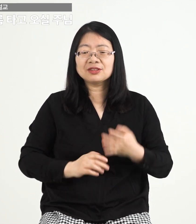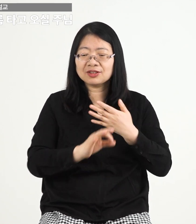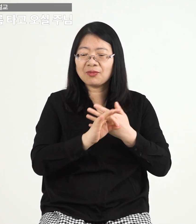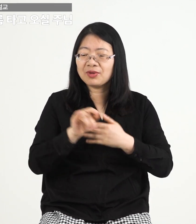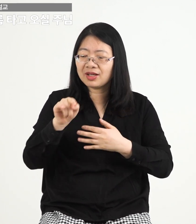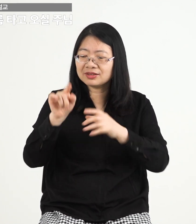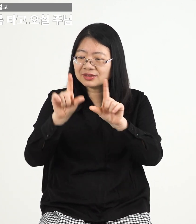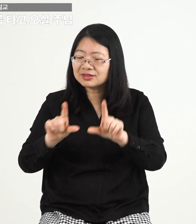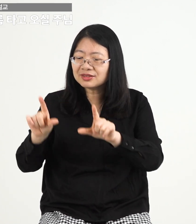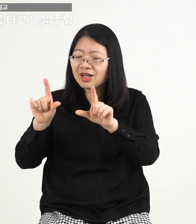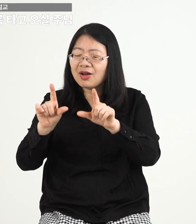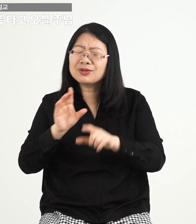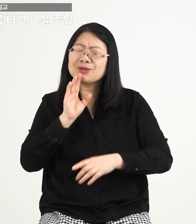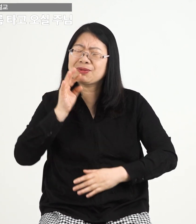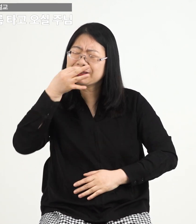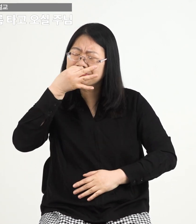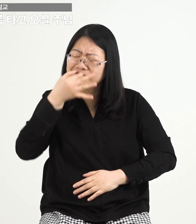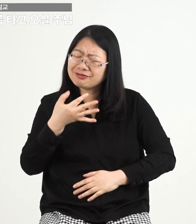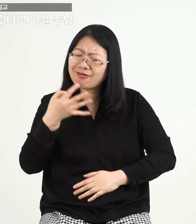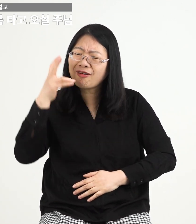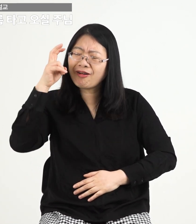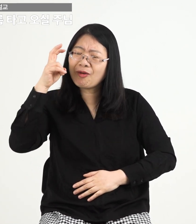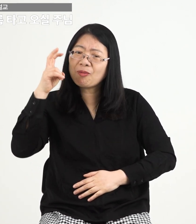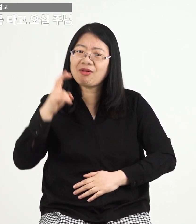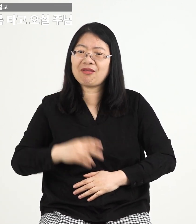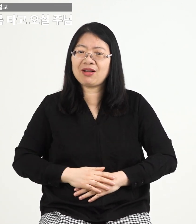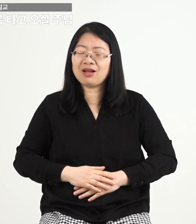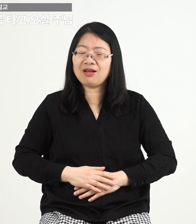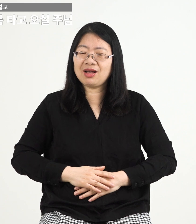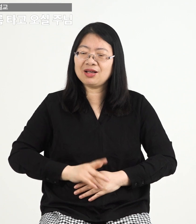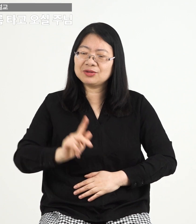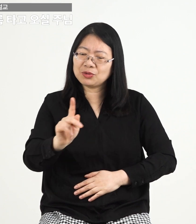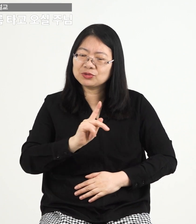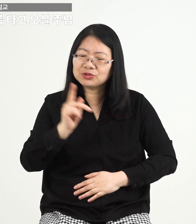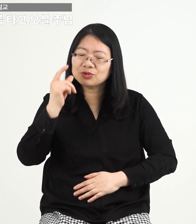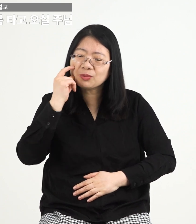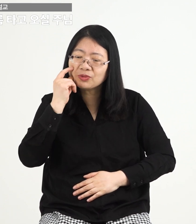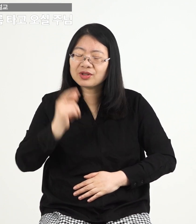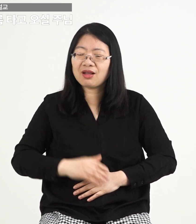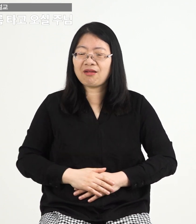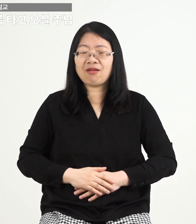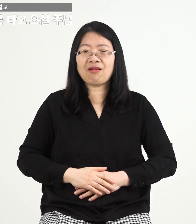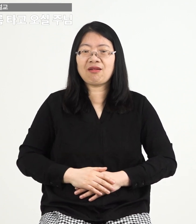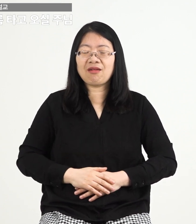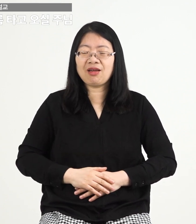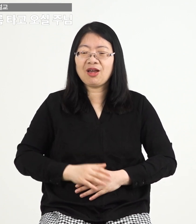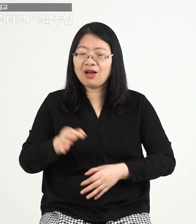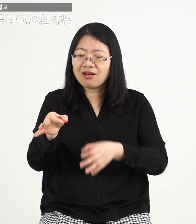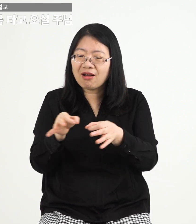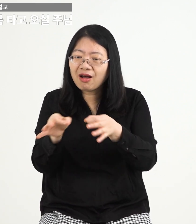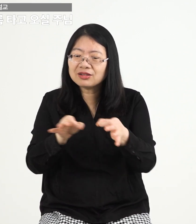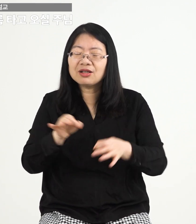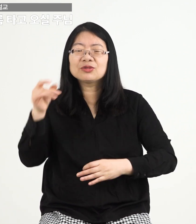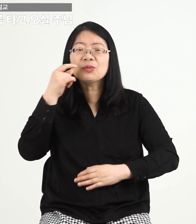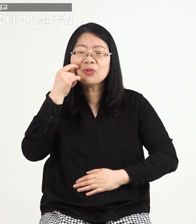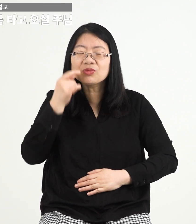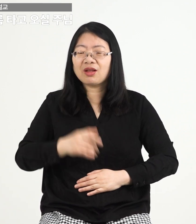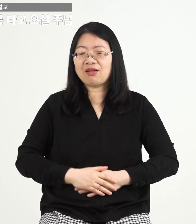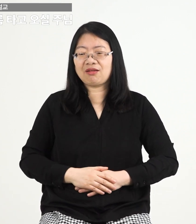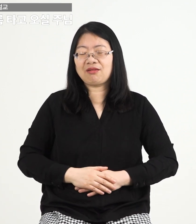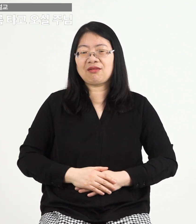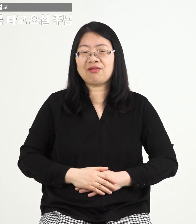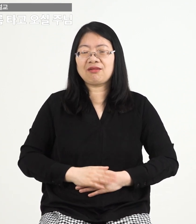얼마나 팍팍했겠어요. 쪼들렸겠어요. 그들도 분명 현실이 있었을 텐데